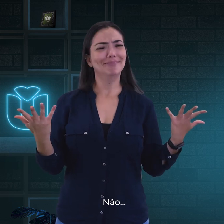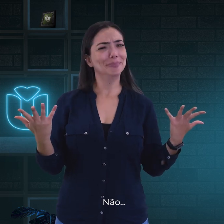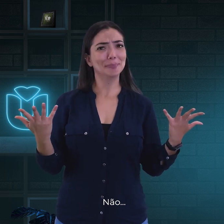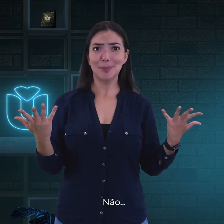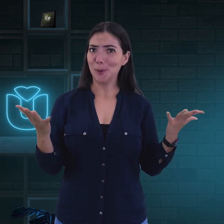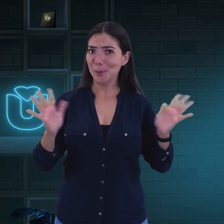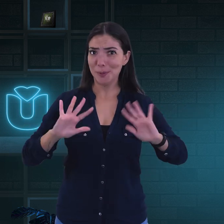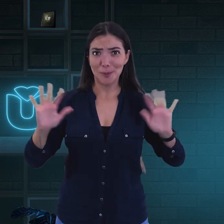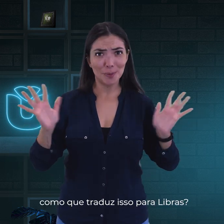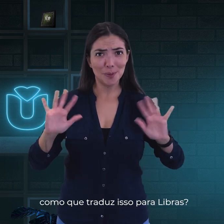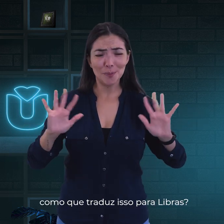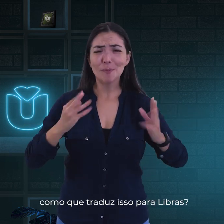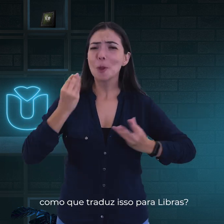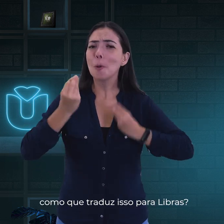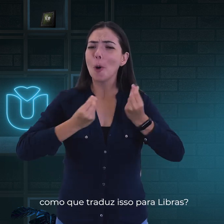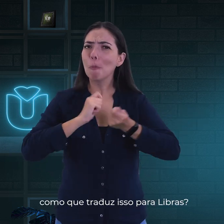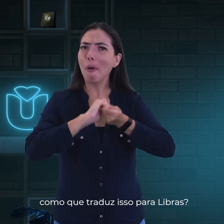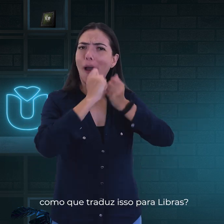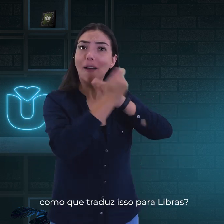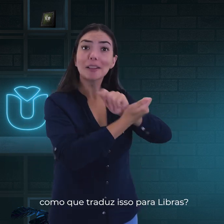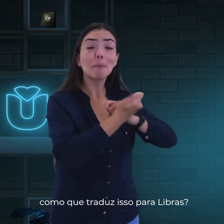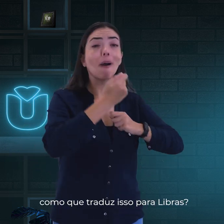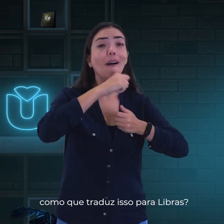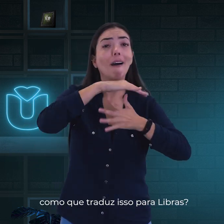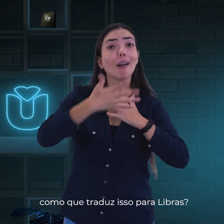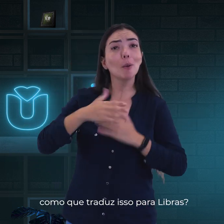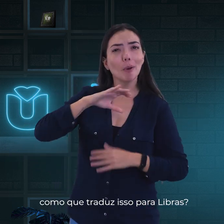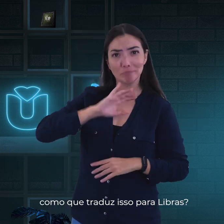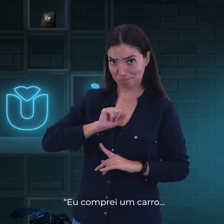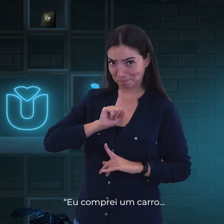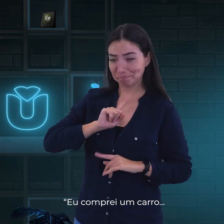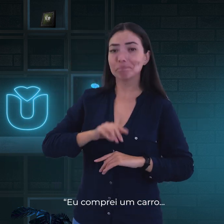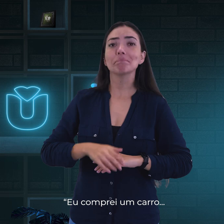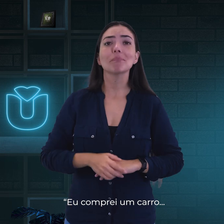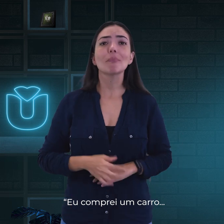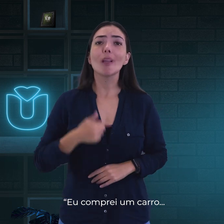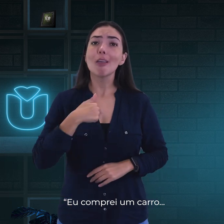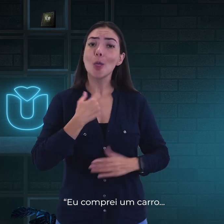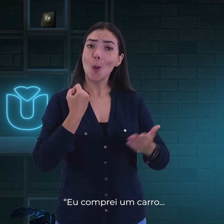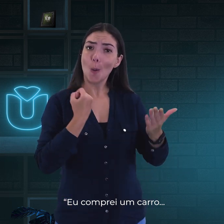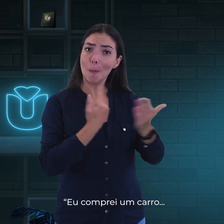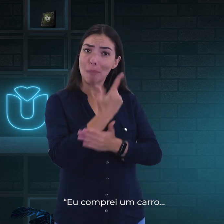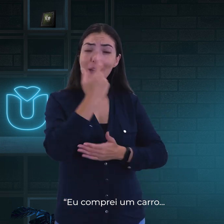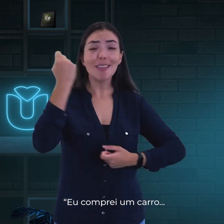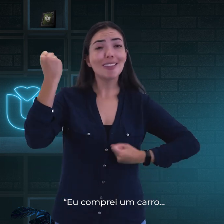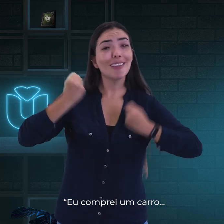Não! Como que traduz isso para Libras? Eu comprei um carro